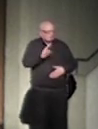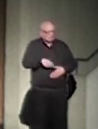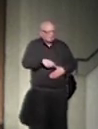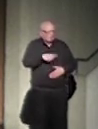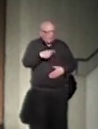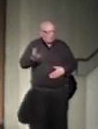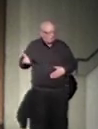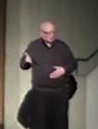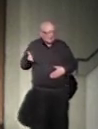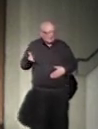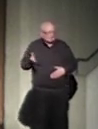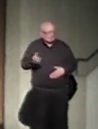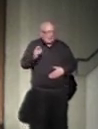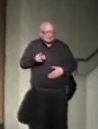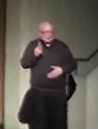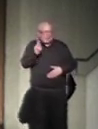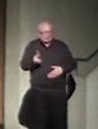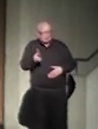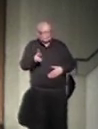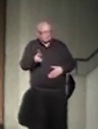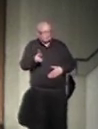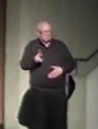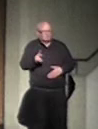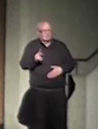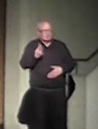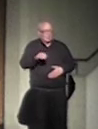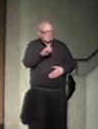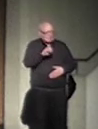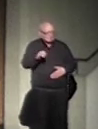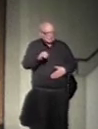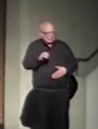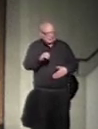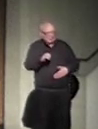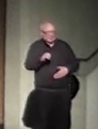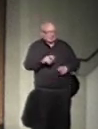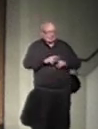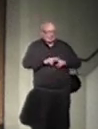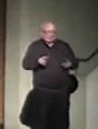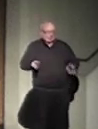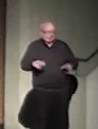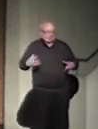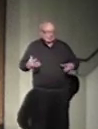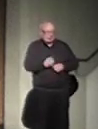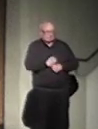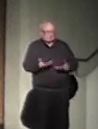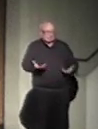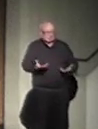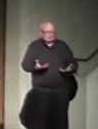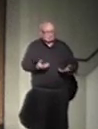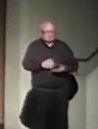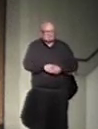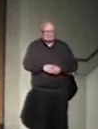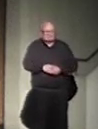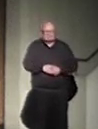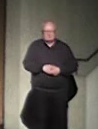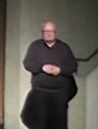Bolder, Herrn Kaltoff und Herrn Menzel-Gerling nicht gelungen. Sie waren stets.